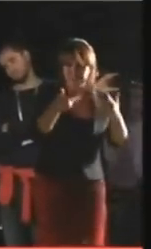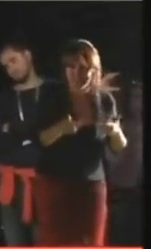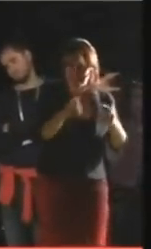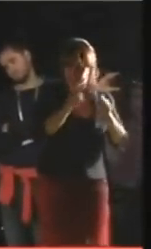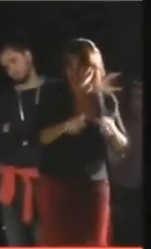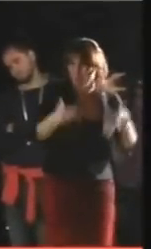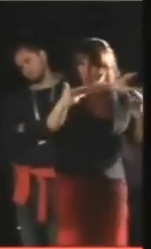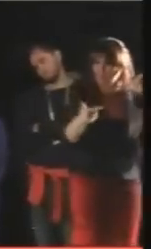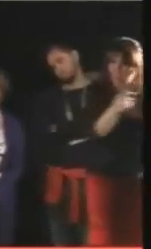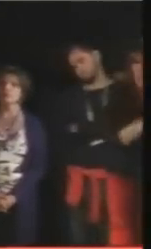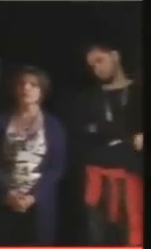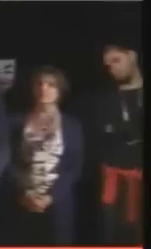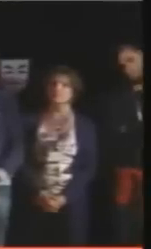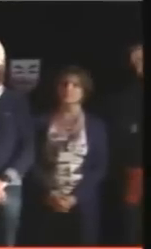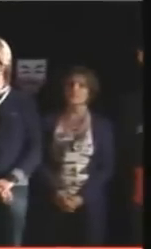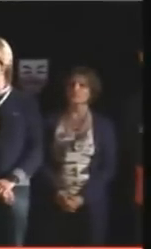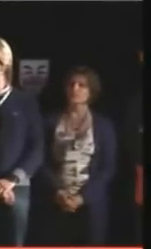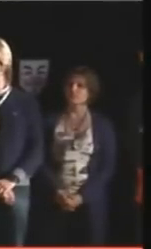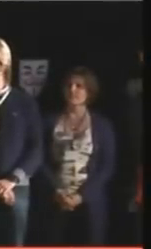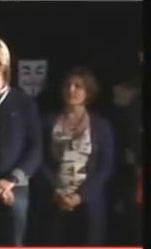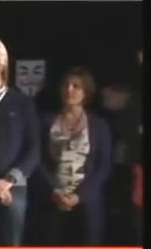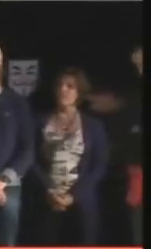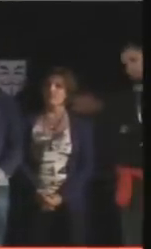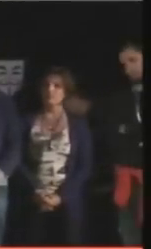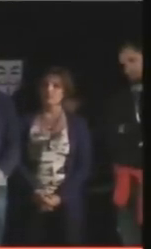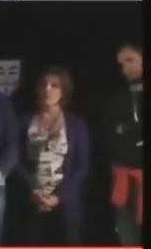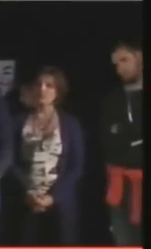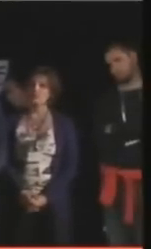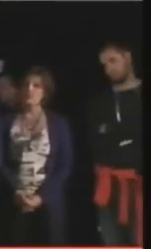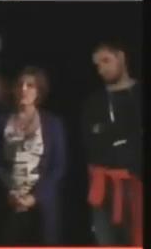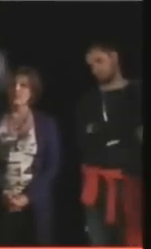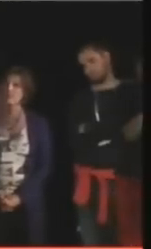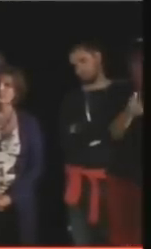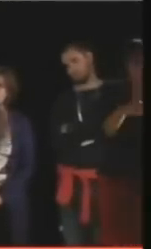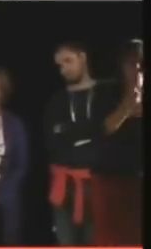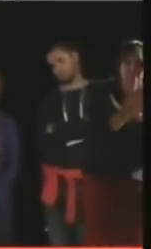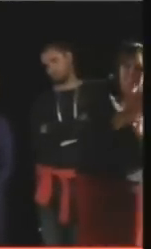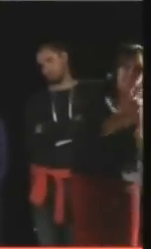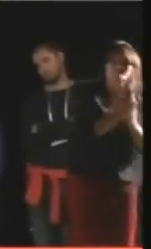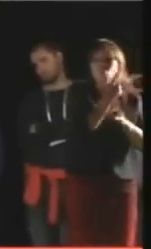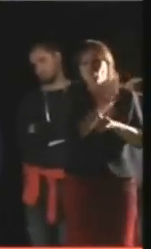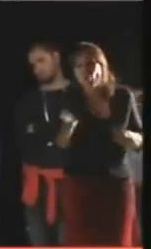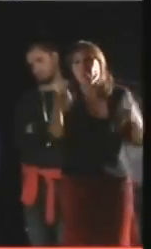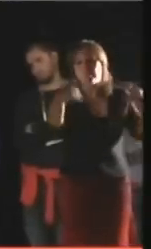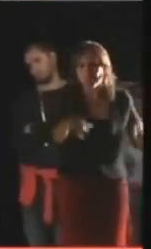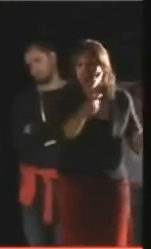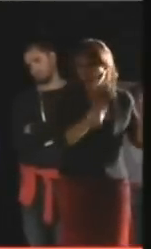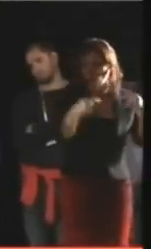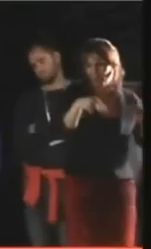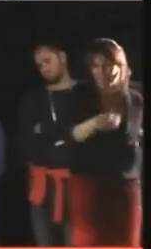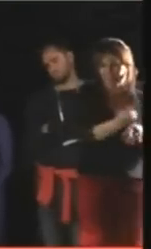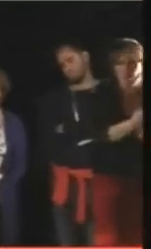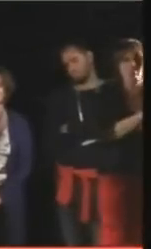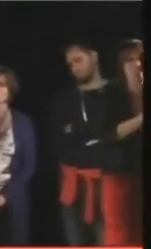allora l'economia deve dirti cosa produrre per i prossimi 10 anni, come produrre e cosa non produrre più. Ma se ci metti